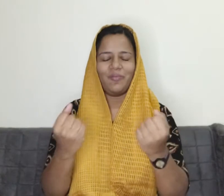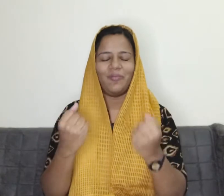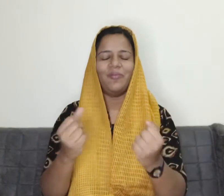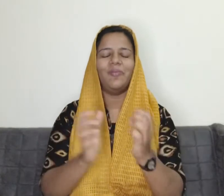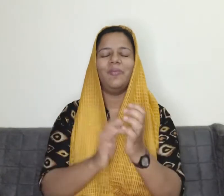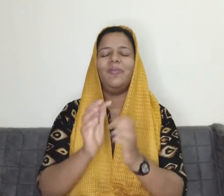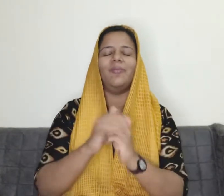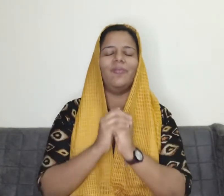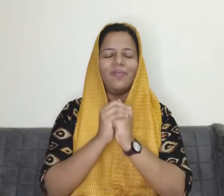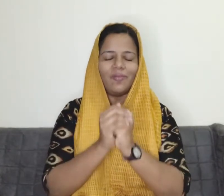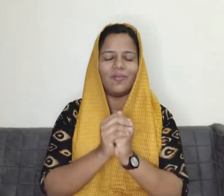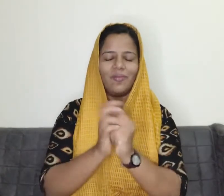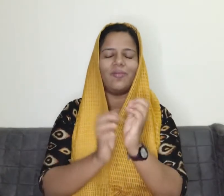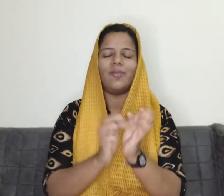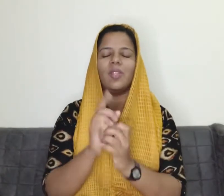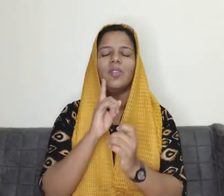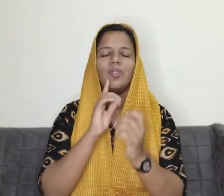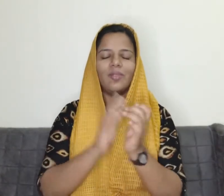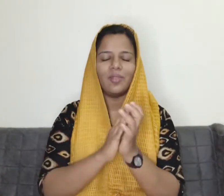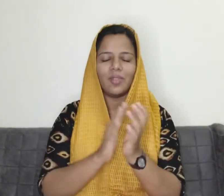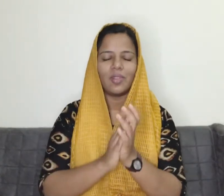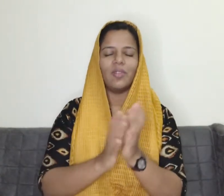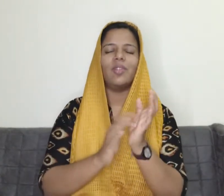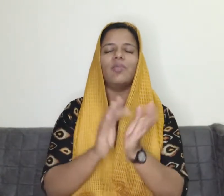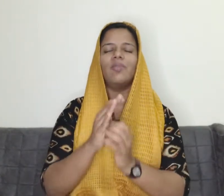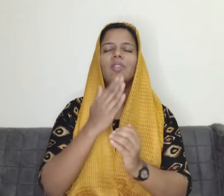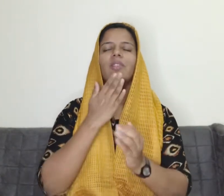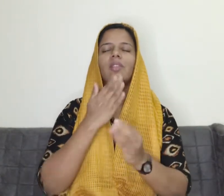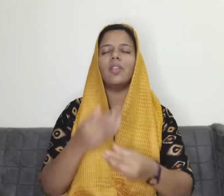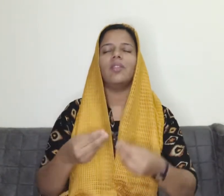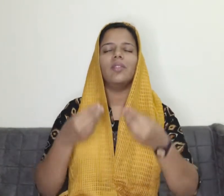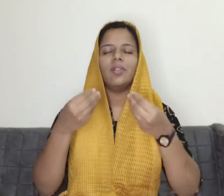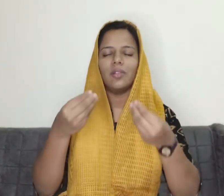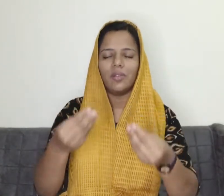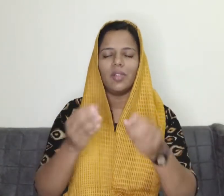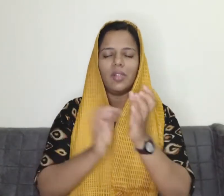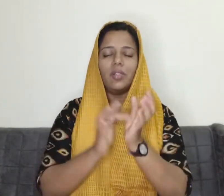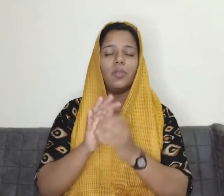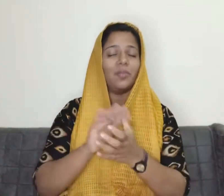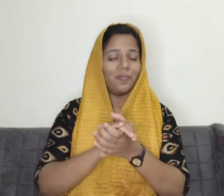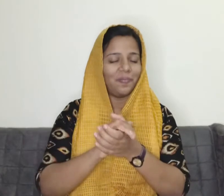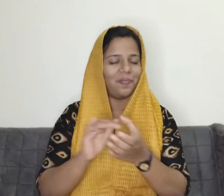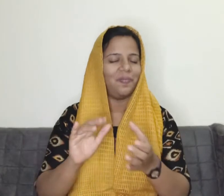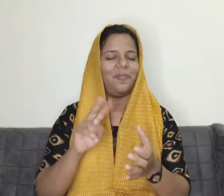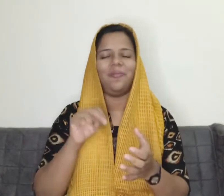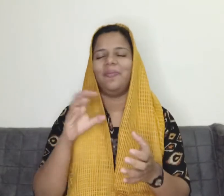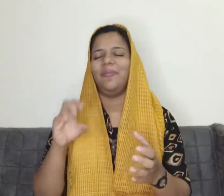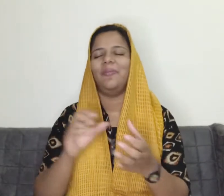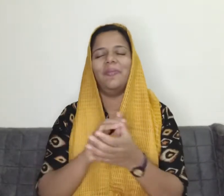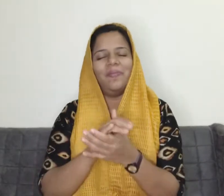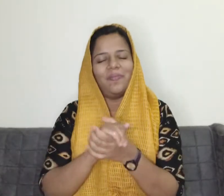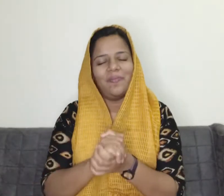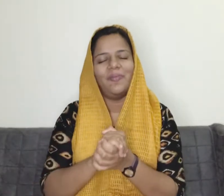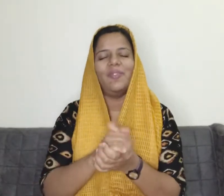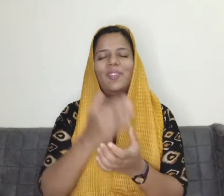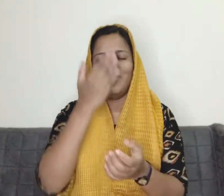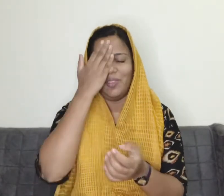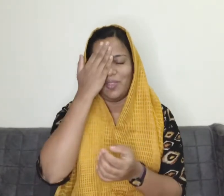ഞങ്ങൾ ആരാധിക്കുന്ന കർത്താവെ, അങ്ങേ സ്തുതിക്കുന്ന കർത്താവെ, അങ്ങേക്ക് നന്ദി പറയുന്ന കർത്താവെ. അങ്ങ് ഞങ്ങളെ കൈവിടാതെ, ഞങ്ങളെ കൈപിടിച്ചിരിക്കുന്നതിനായിട്ട്